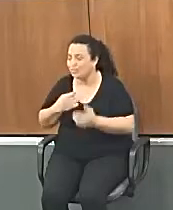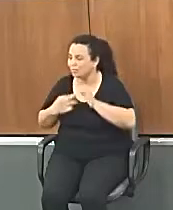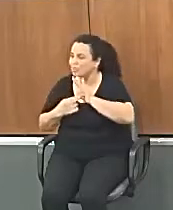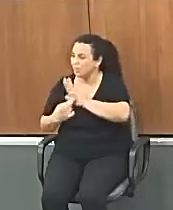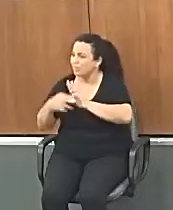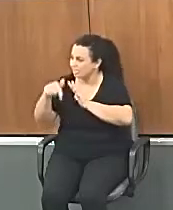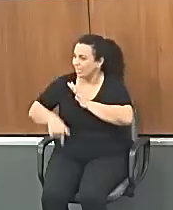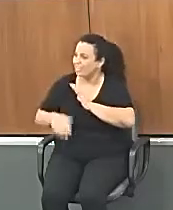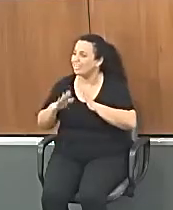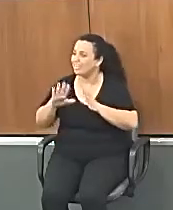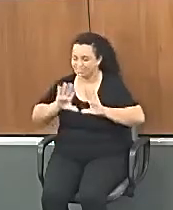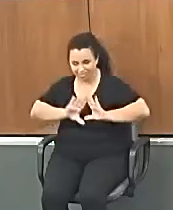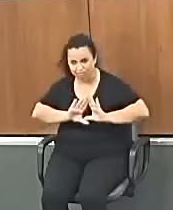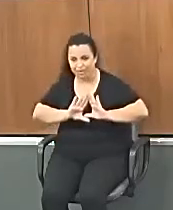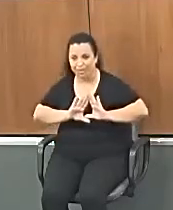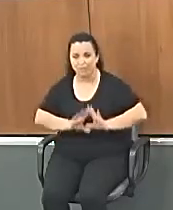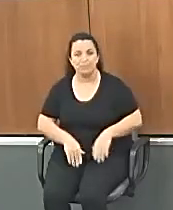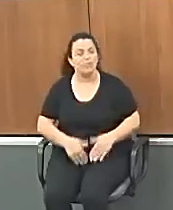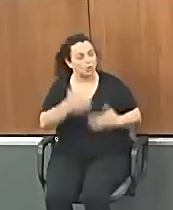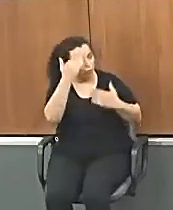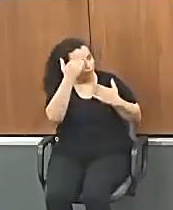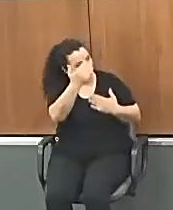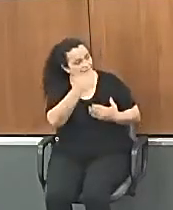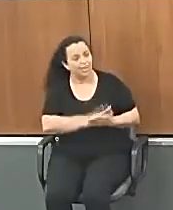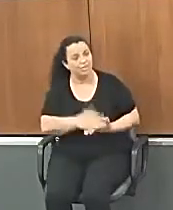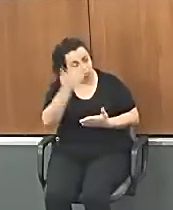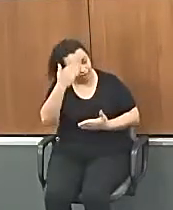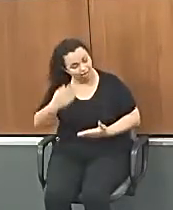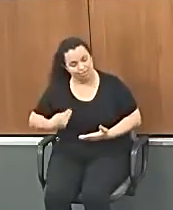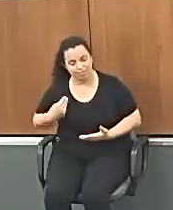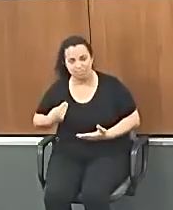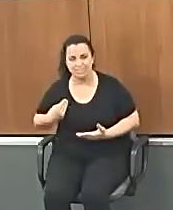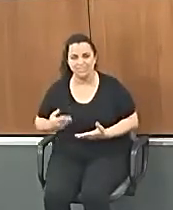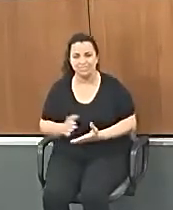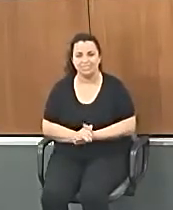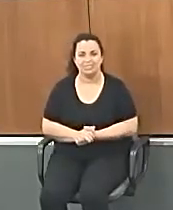deputada obrigado pelas suas palavras e pela sua presença